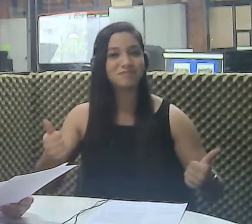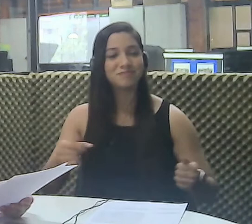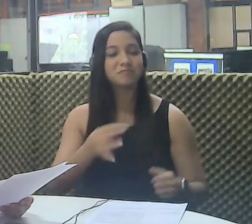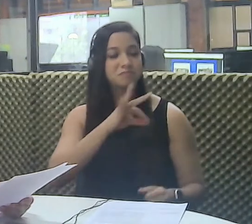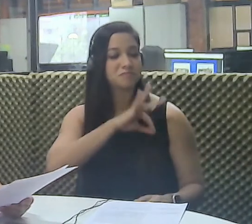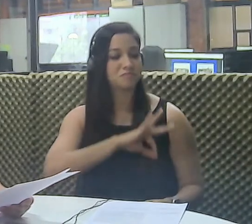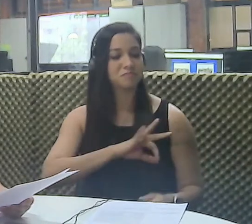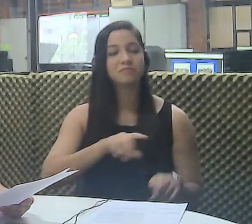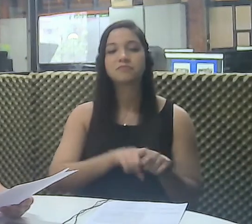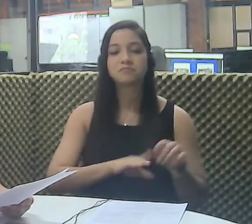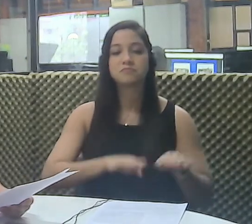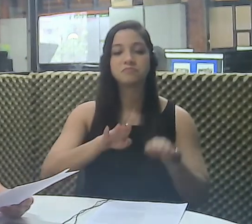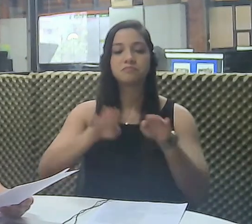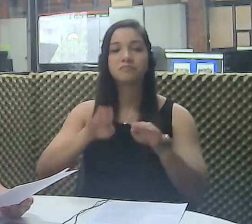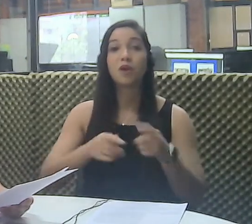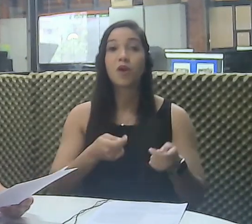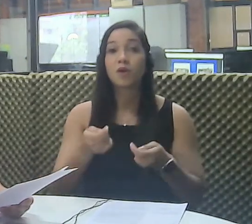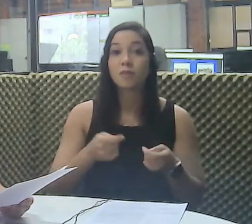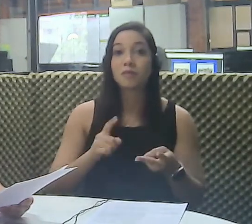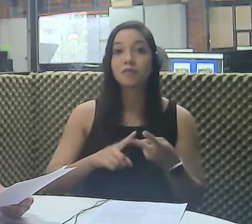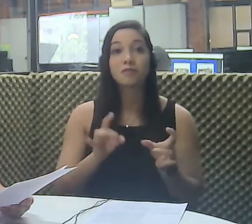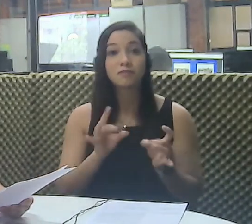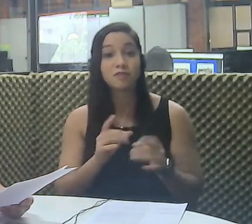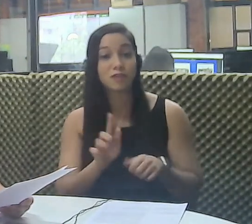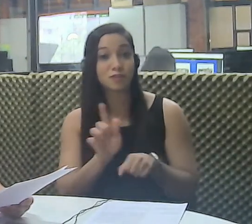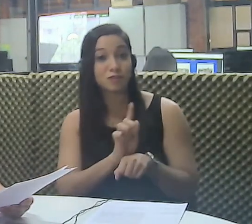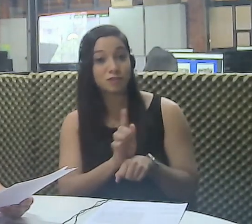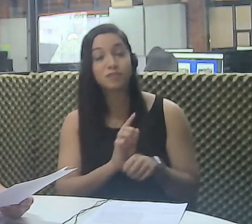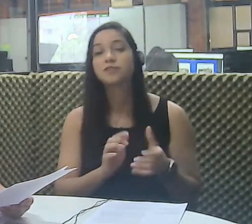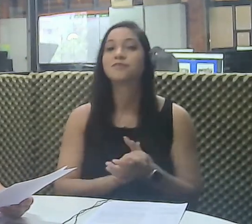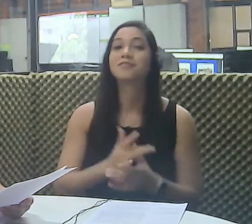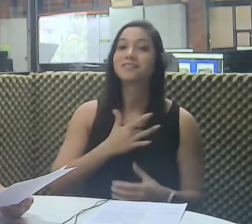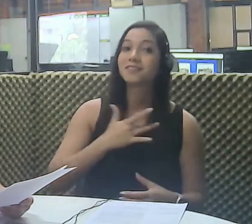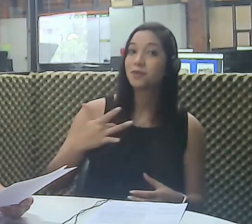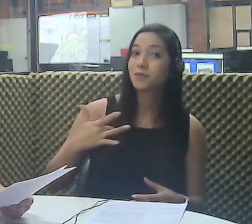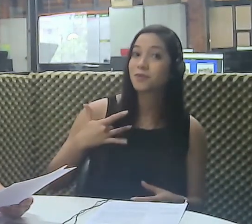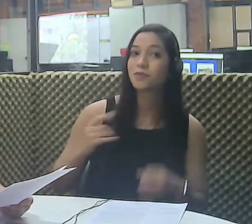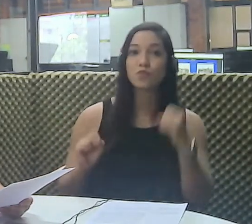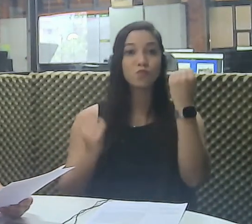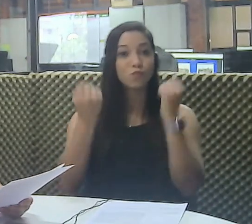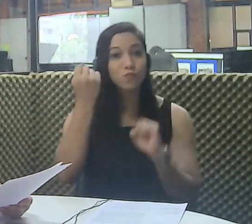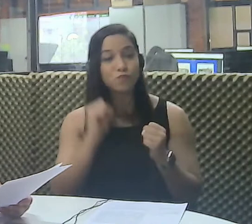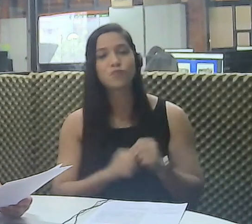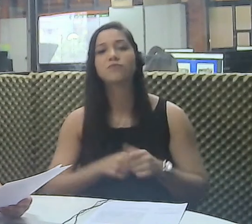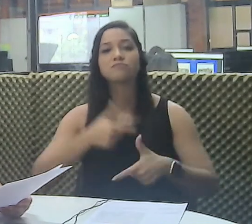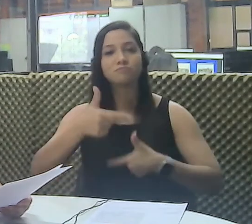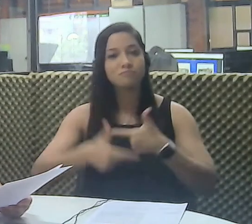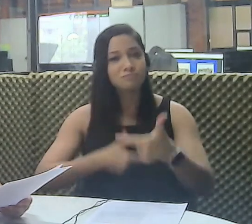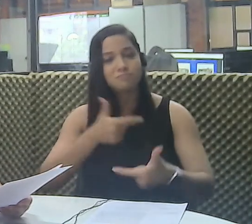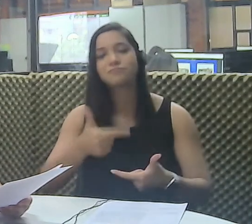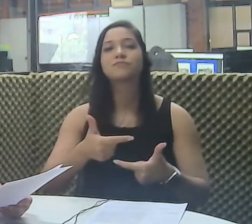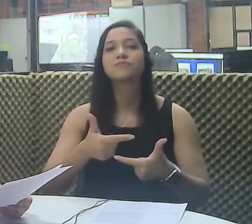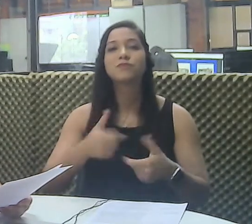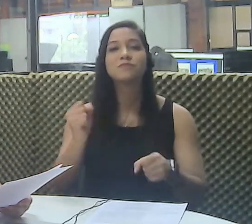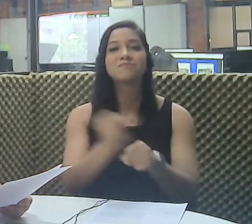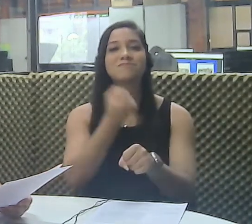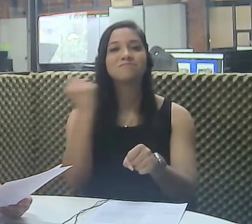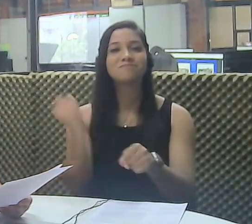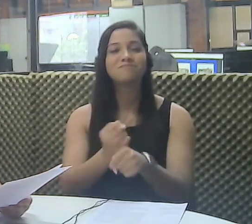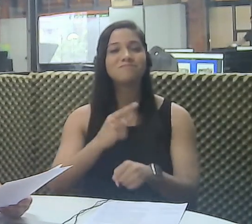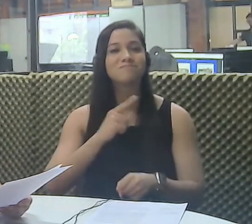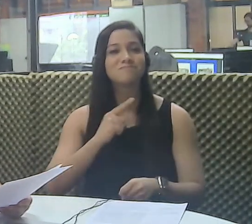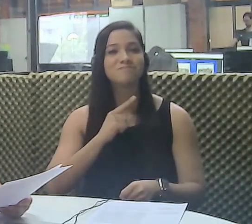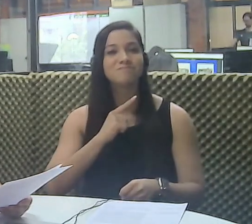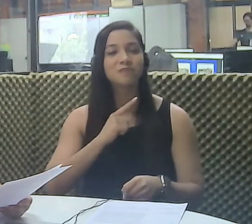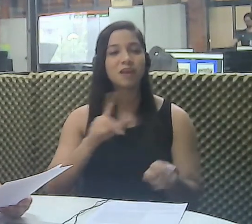salarial que tem vagas no comércio vendedor e para o gerente na saúde na indústria em serviços na construção civil